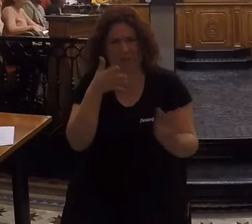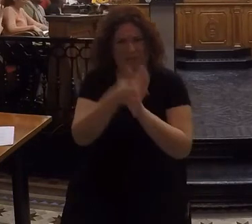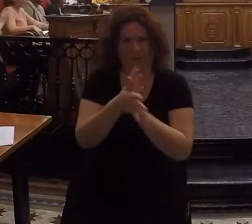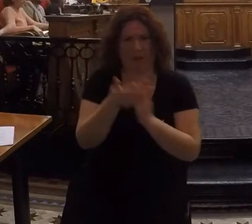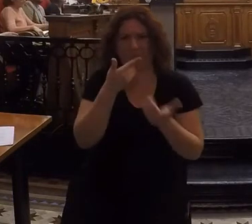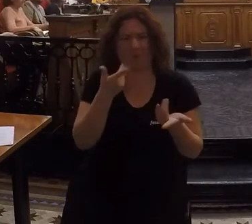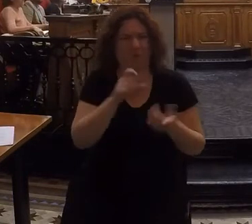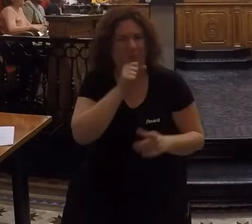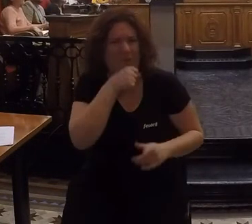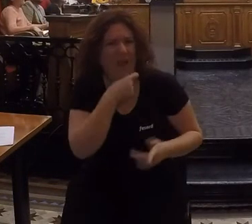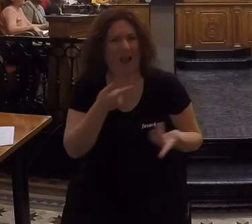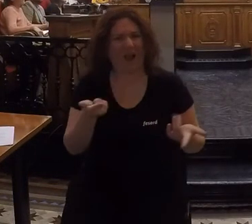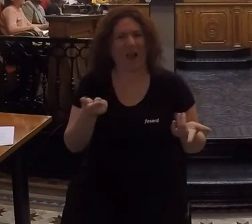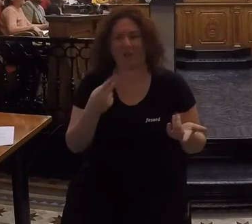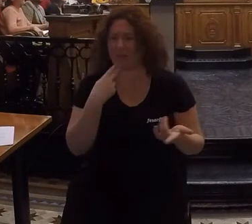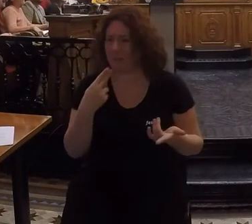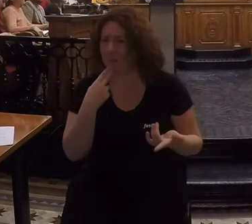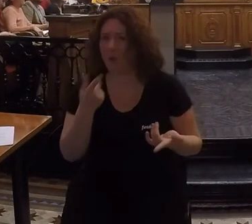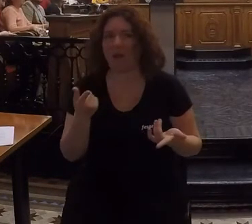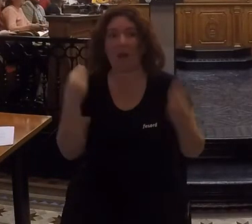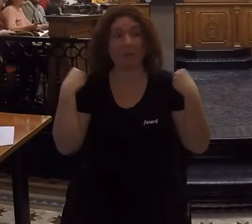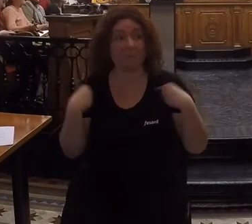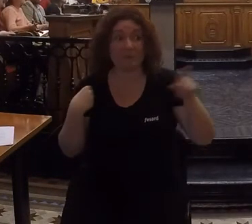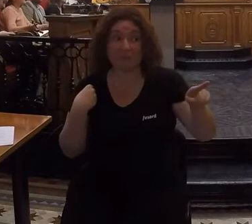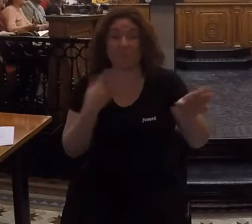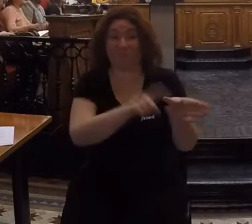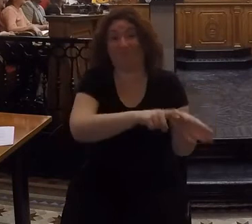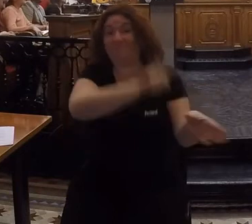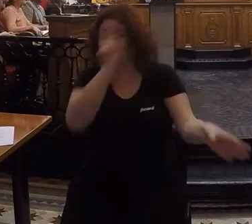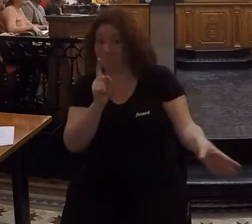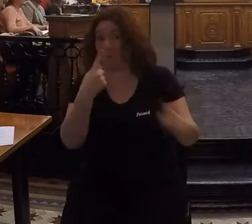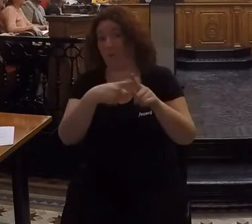Pola los han expulsado de su partido por hacer lo mismo. Así que